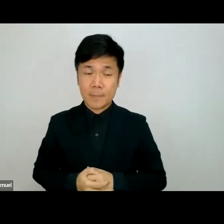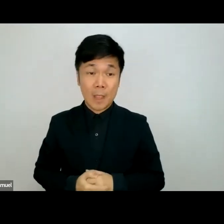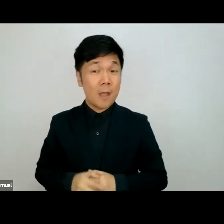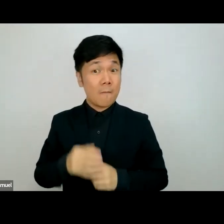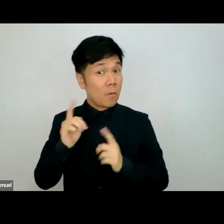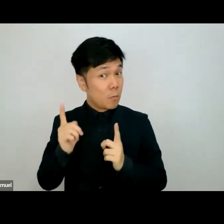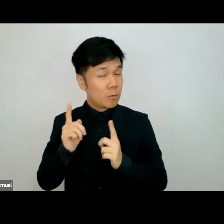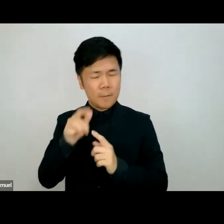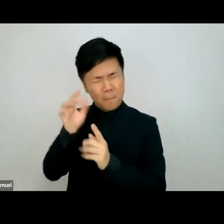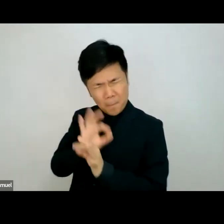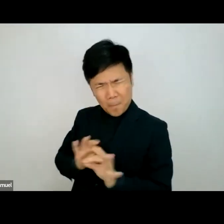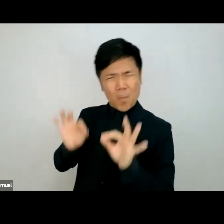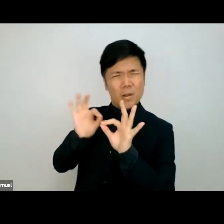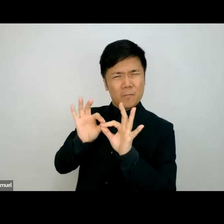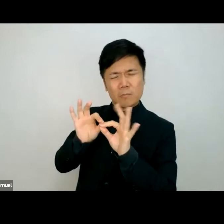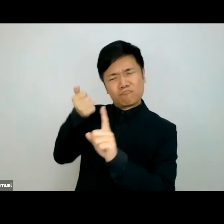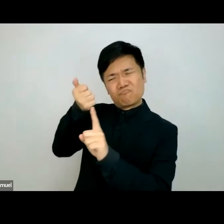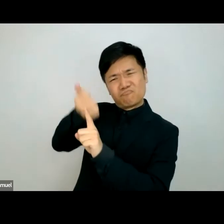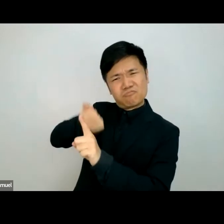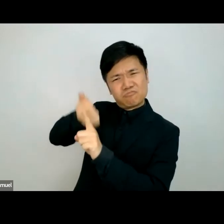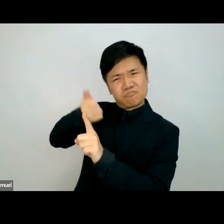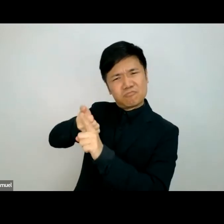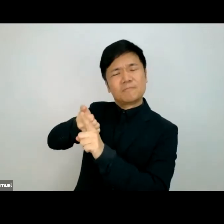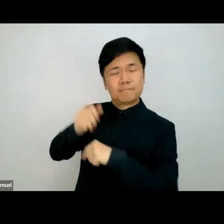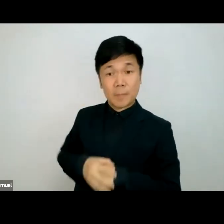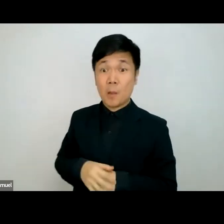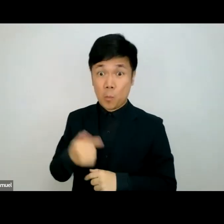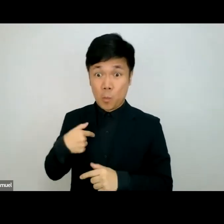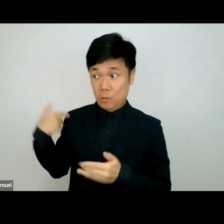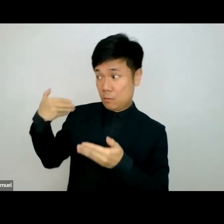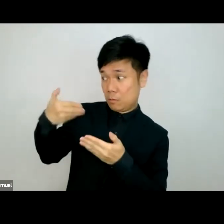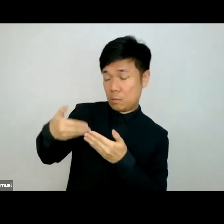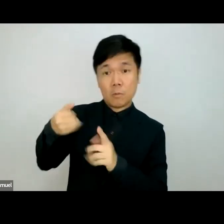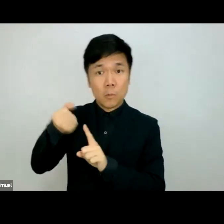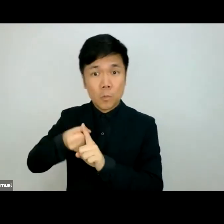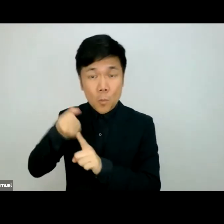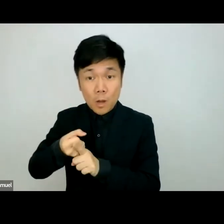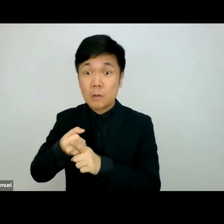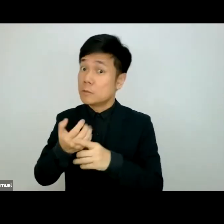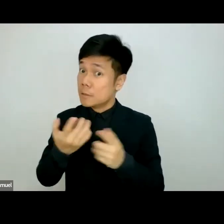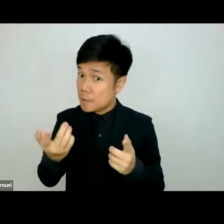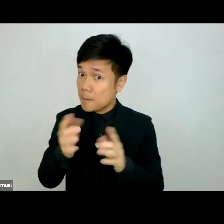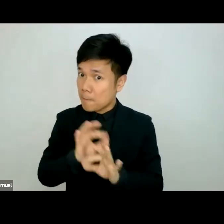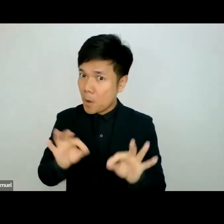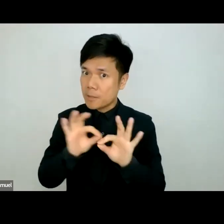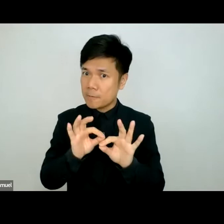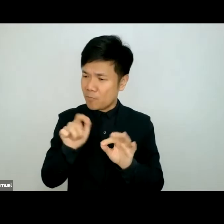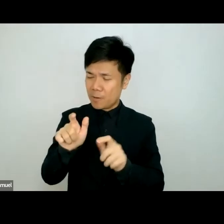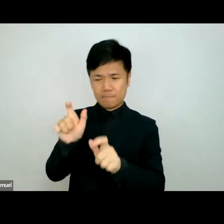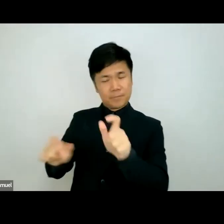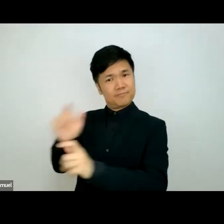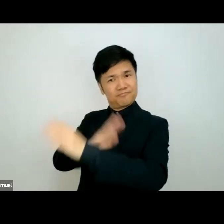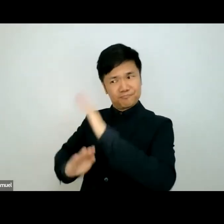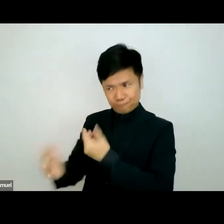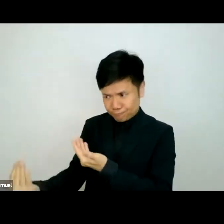Nous focalisons sur le plaidoyer et nous soulignons